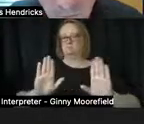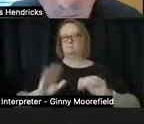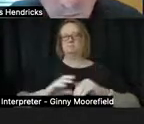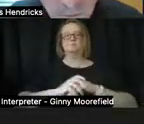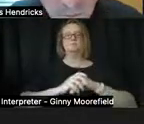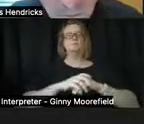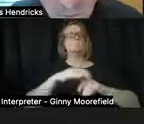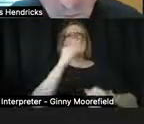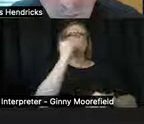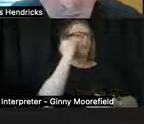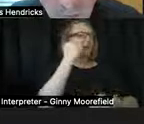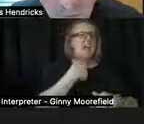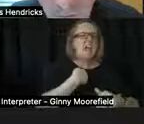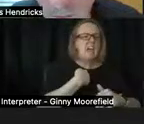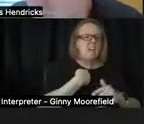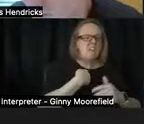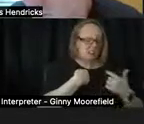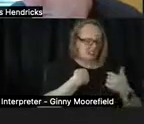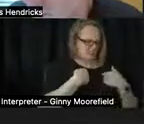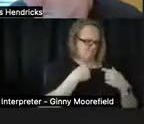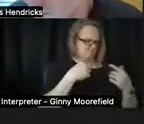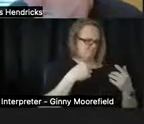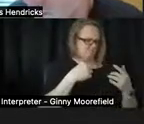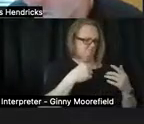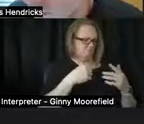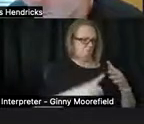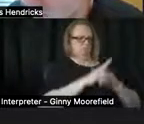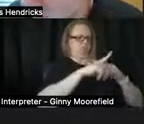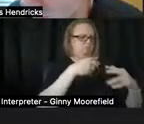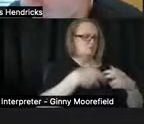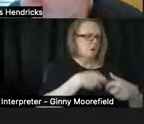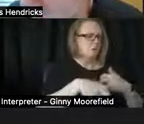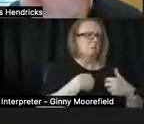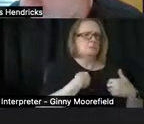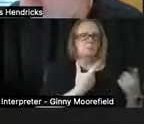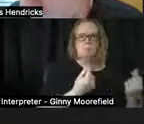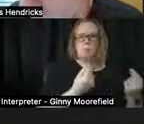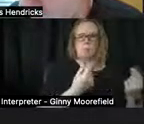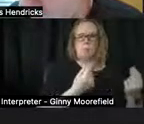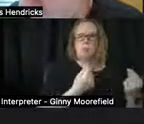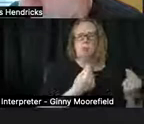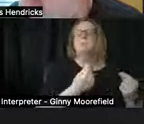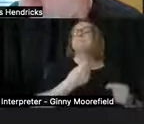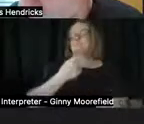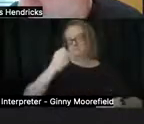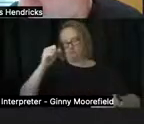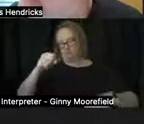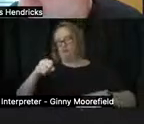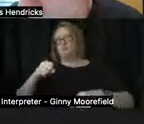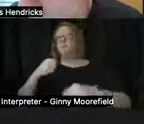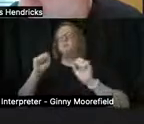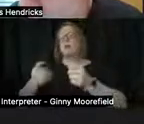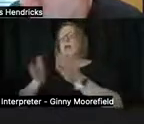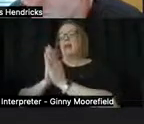y si estoy experimentando algún problema mientras intento votar hay algo que yo puedo hacer Sí el primer paso nuevamente